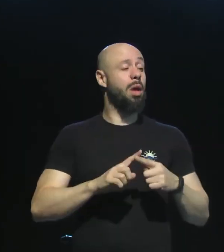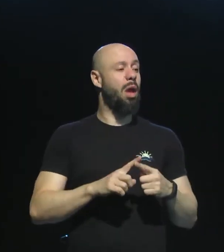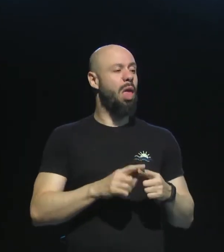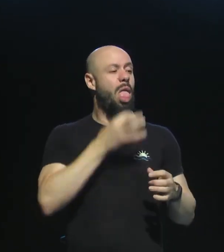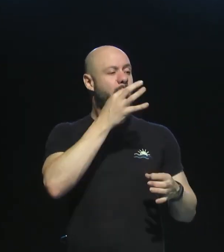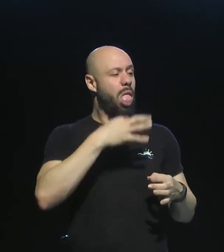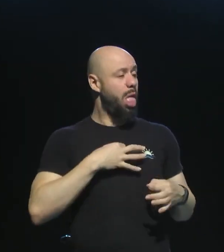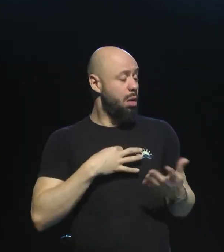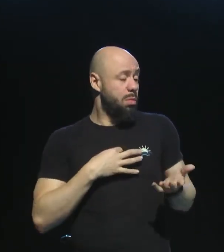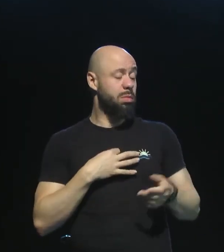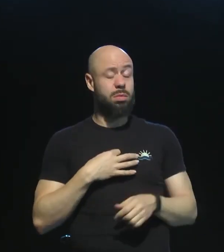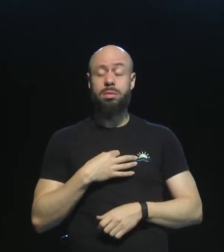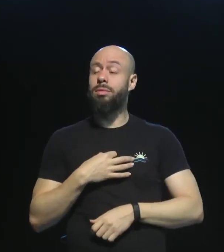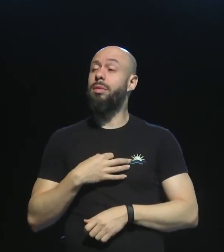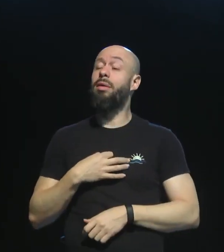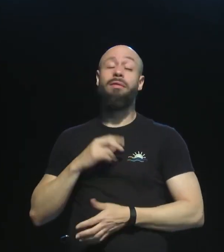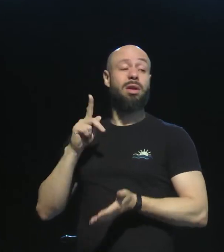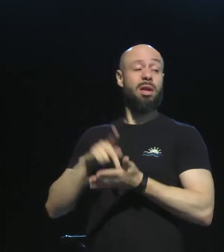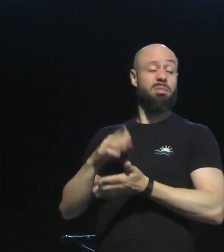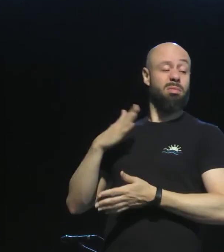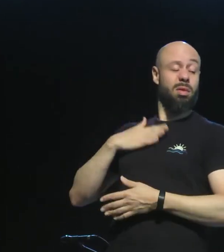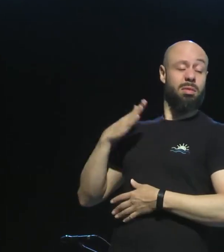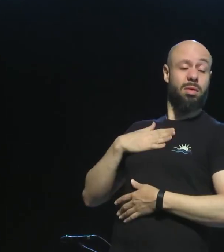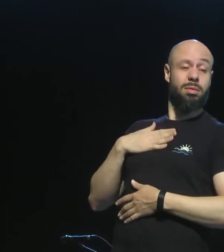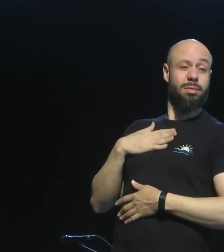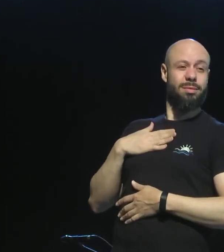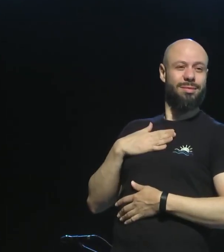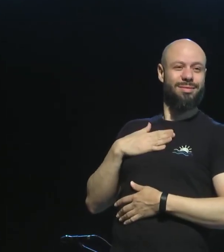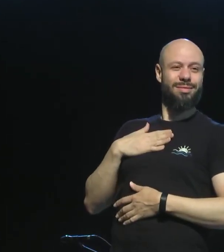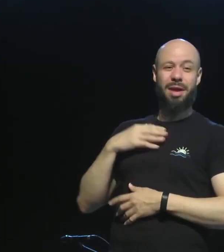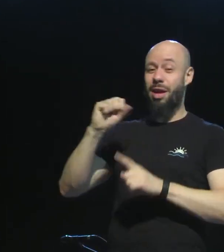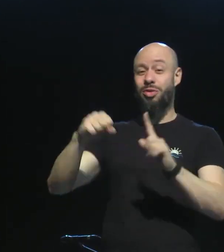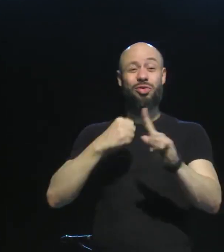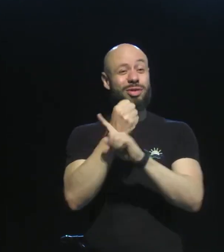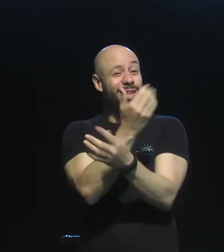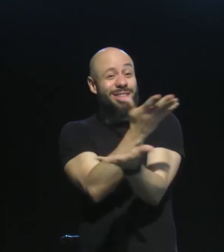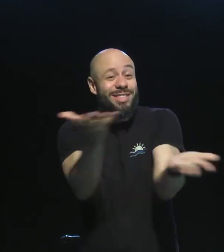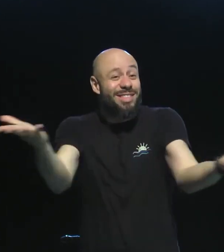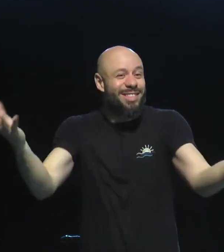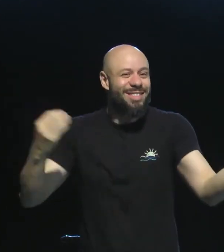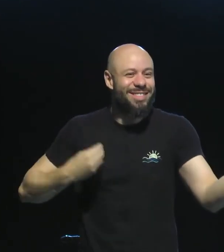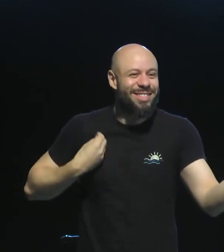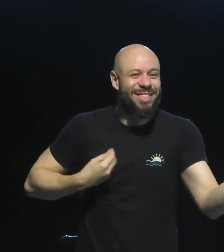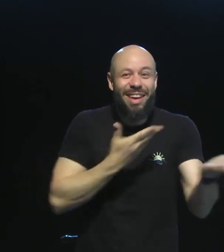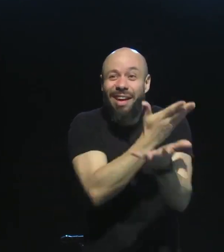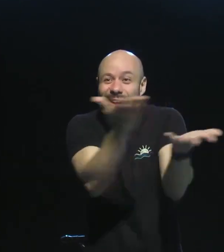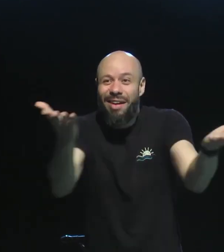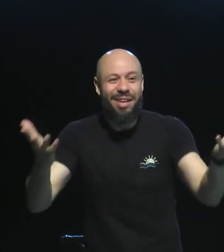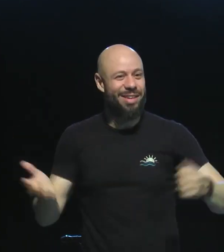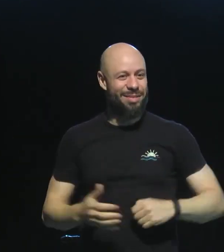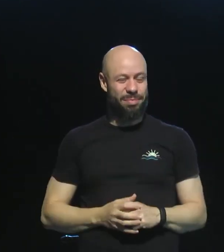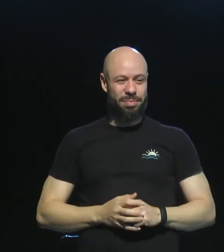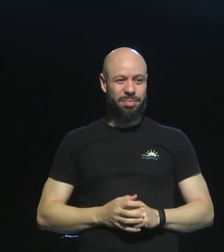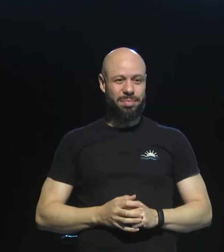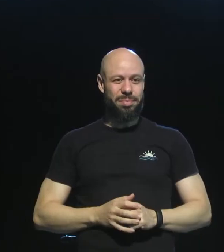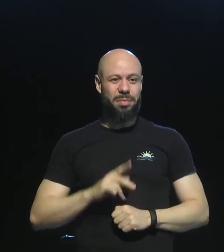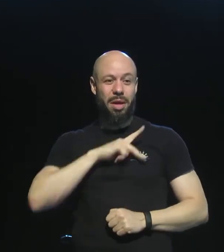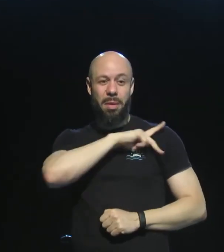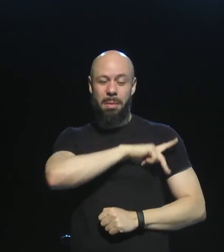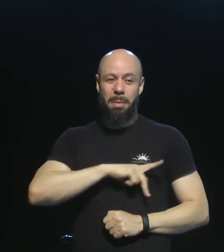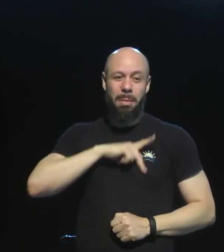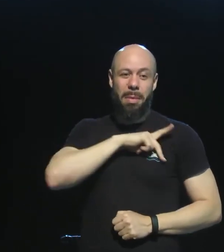é isso que vivemos hoje? E sabe o que é interessante? Vejam o que o apóstolo Paulo